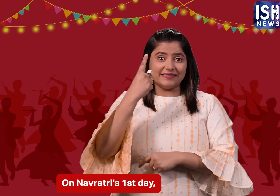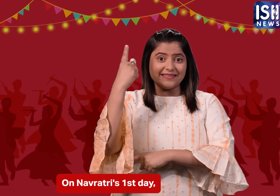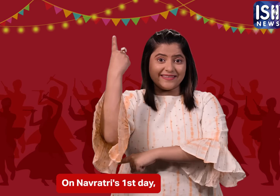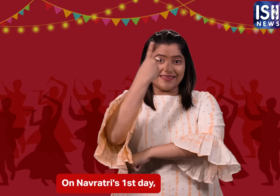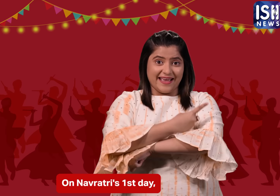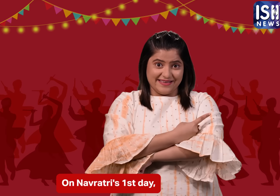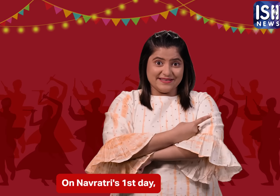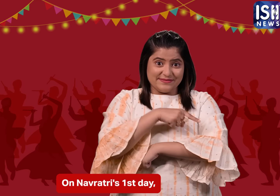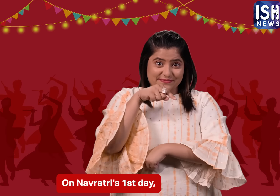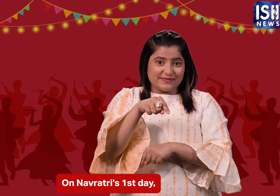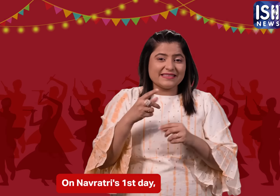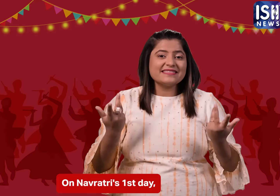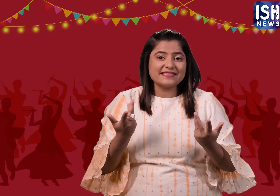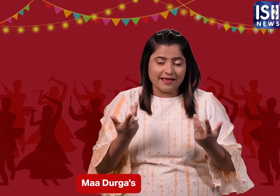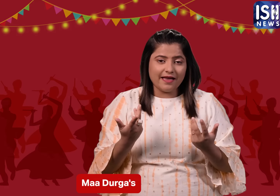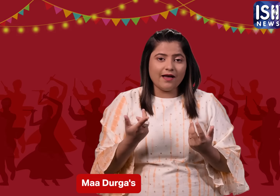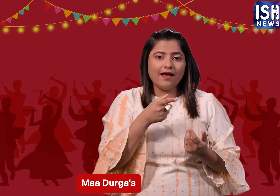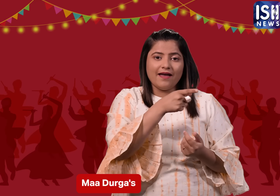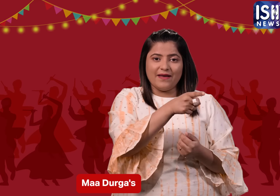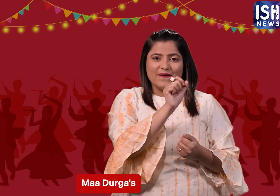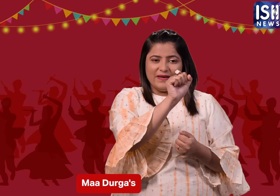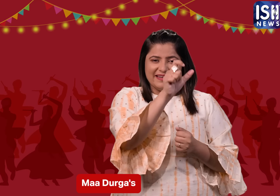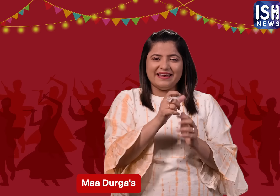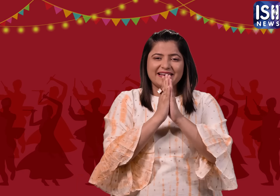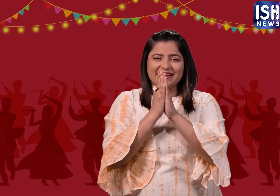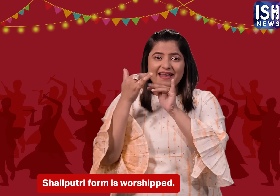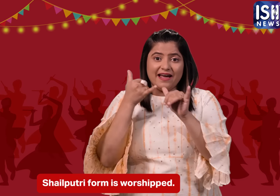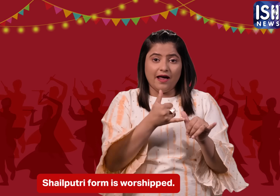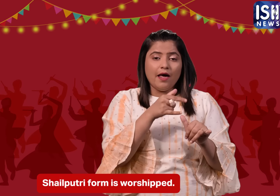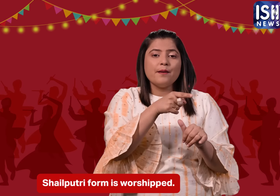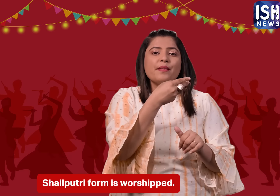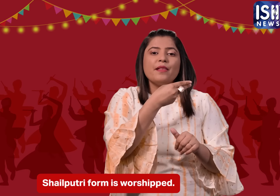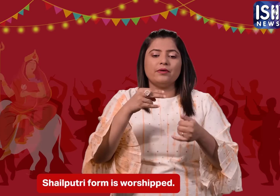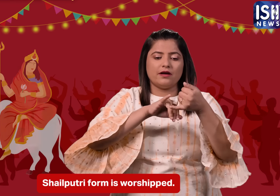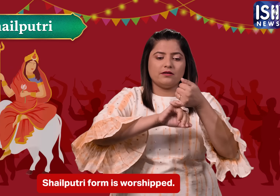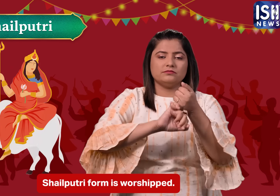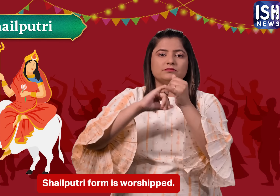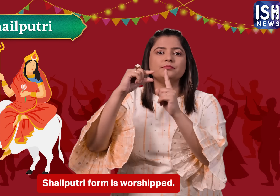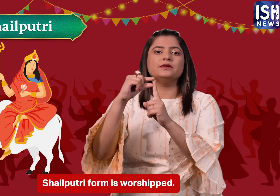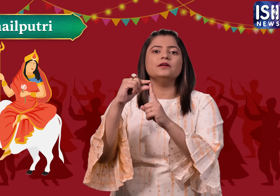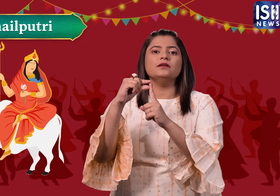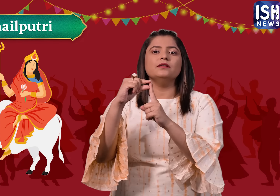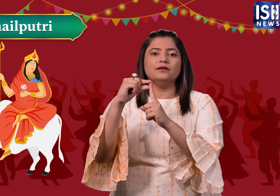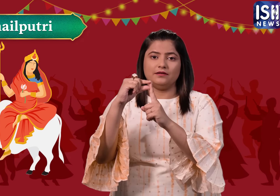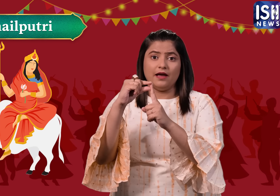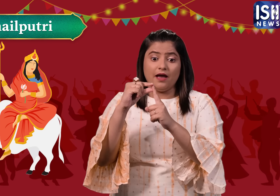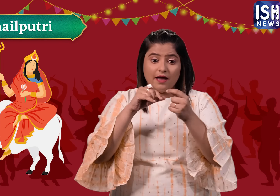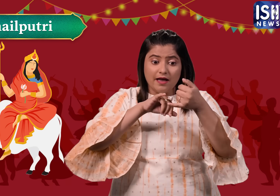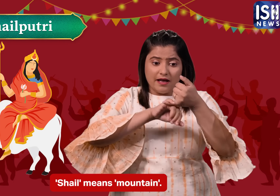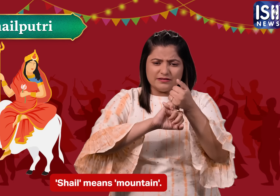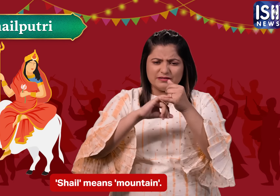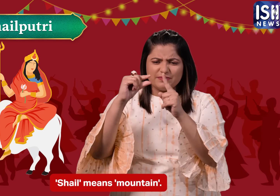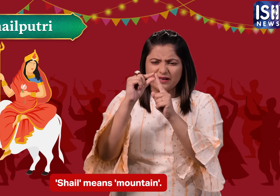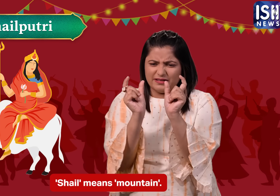नवरात्रि के पहले दिन माँ दुर्गा की शैलपुत्री स्वरूप की पूजा की जाती है। शैल का अर्थ